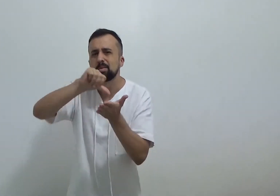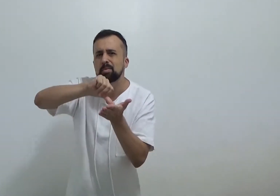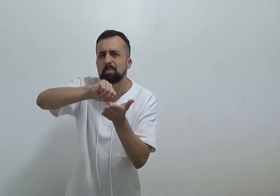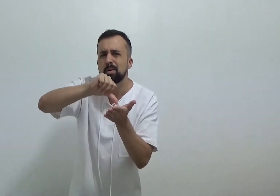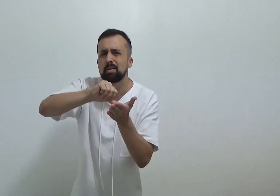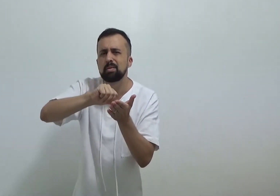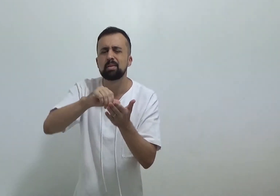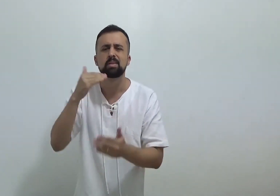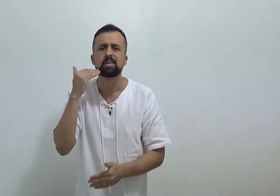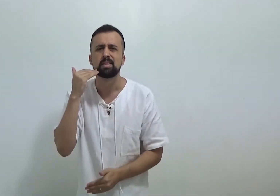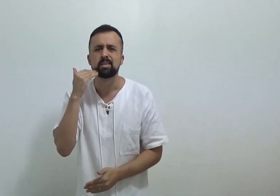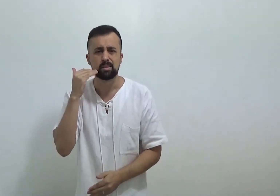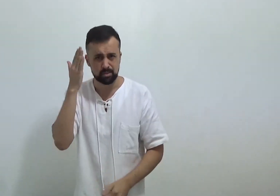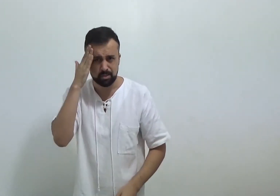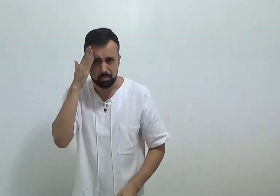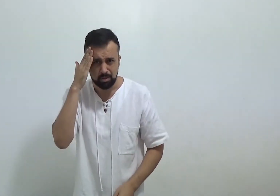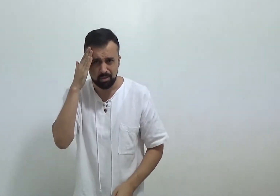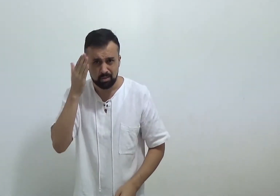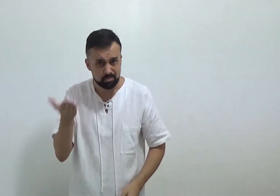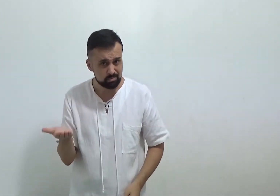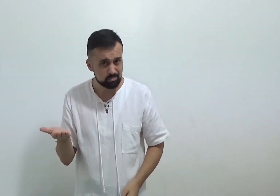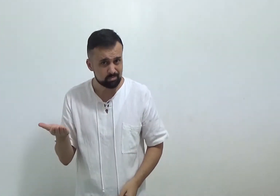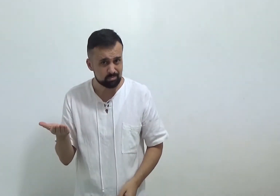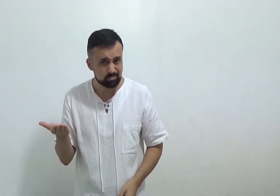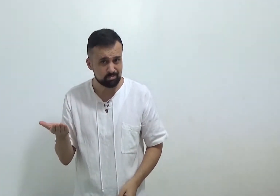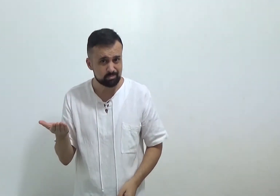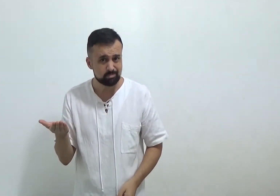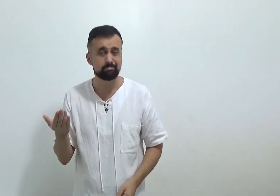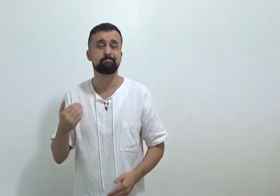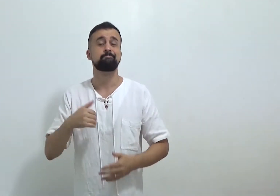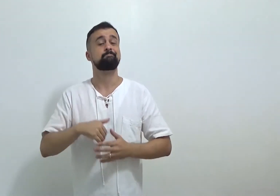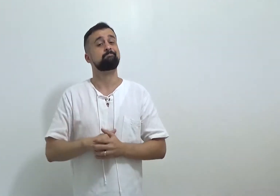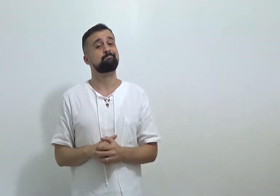Os acadêmicos do polo de Itamarandiba sabiam disso?